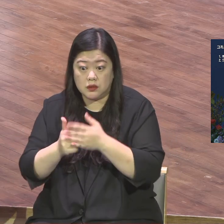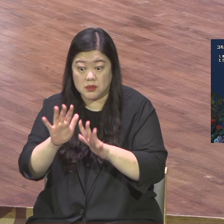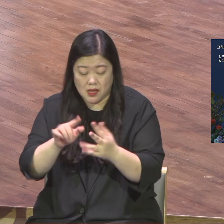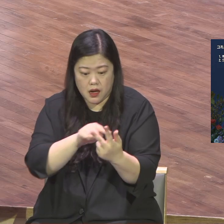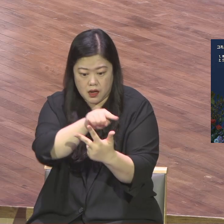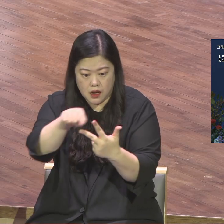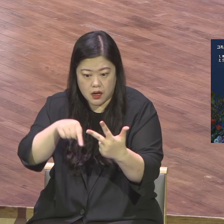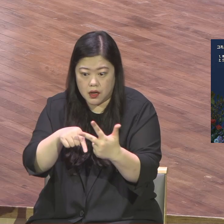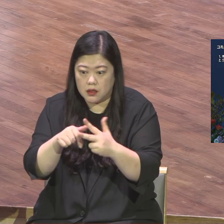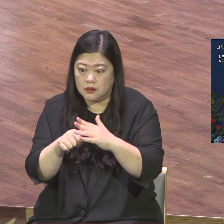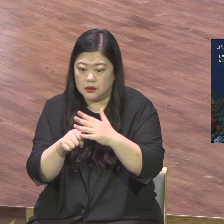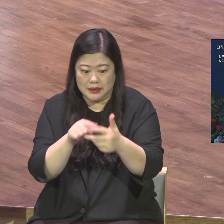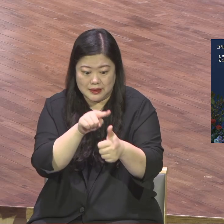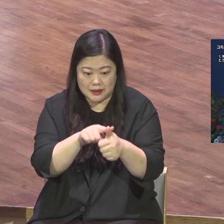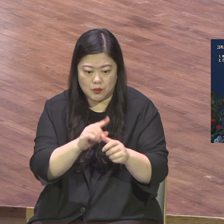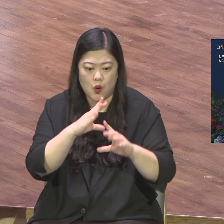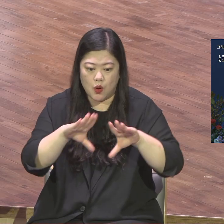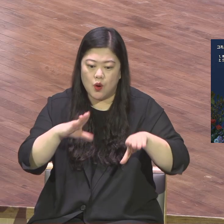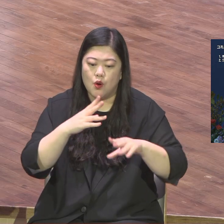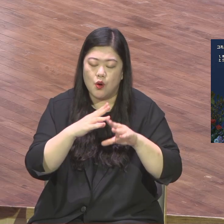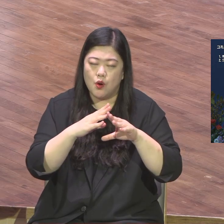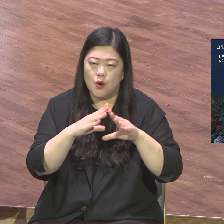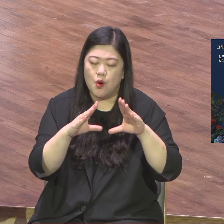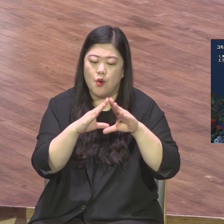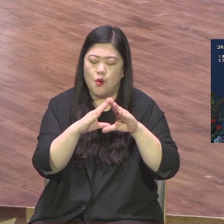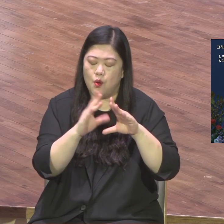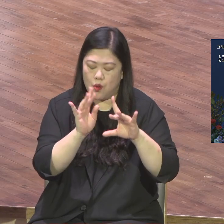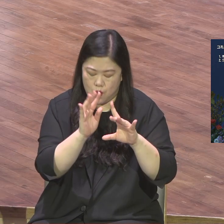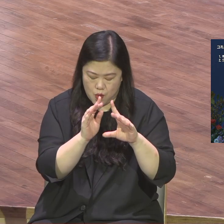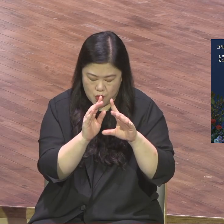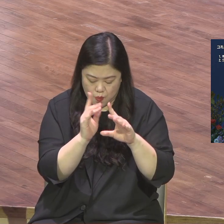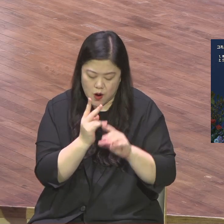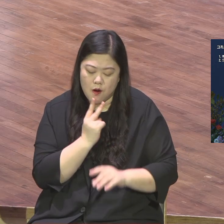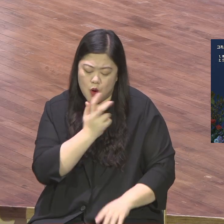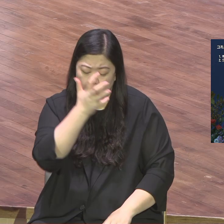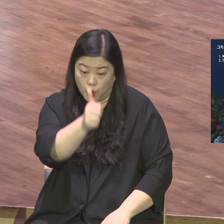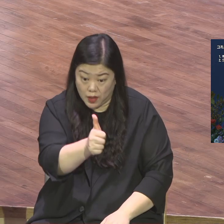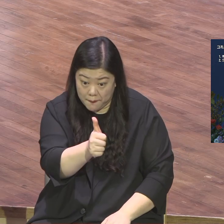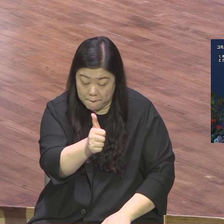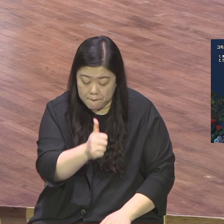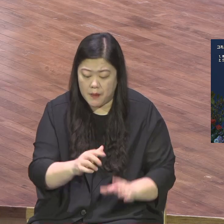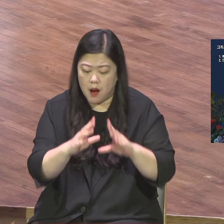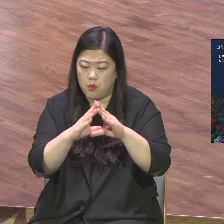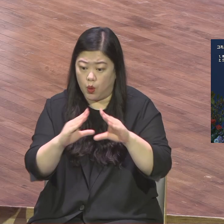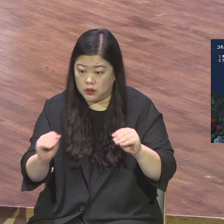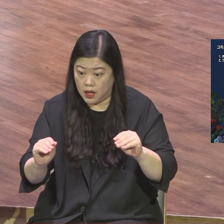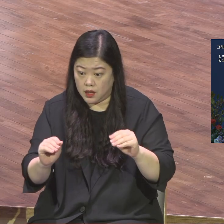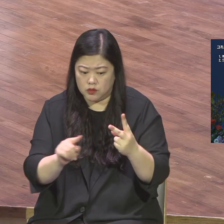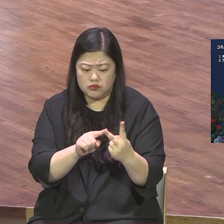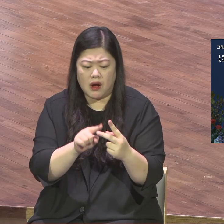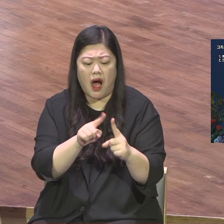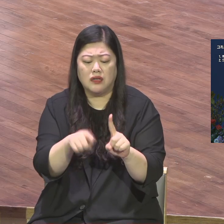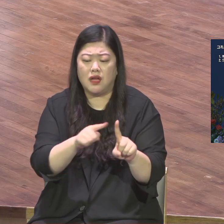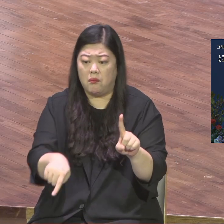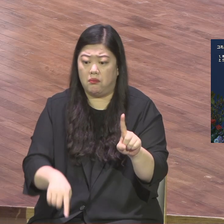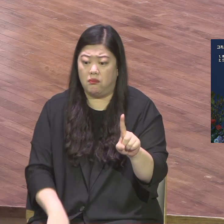사람을 시대의 지형을 바꾸는 이 일에 하나님이 서셨다. 한 사람. 여러분 한